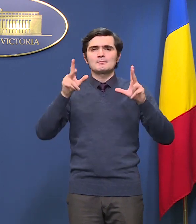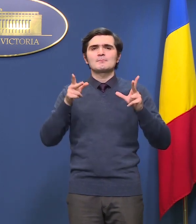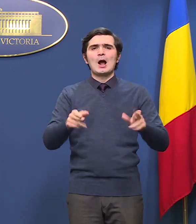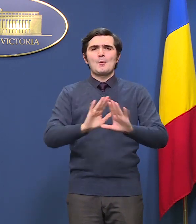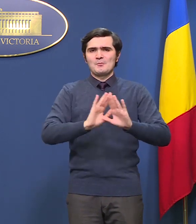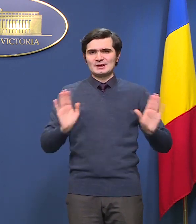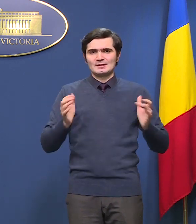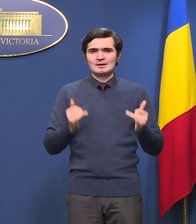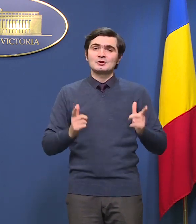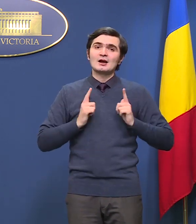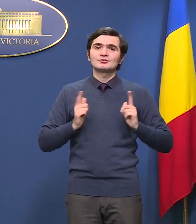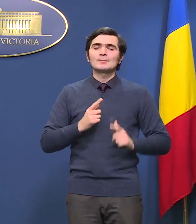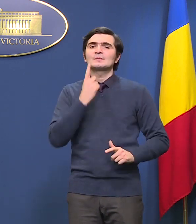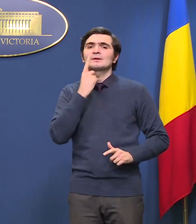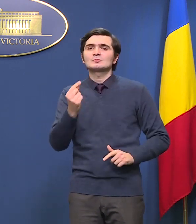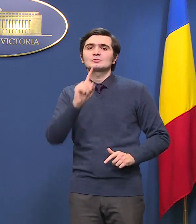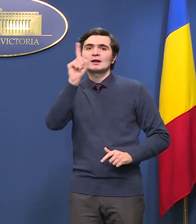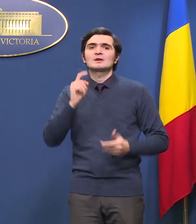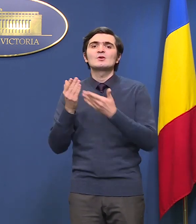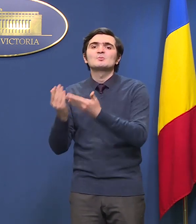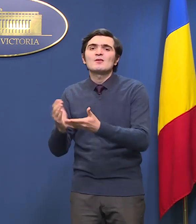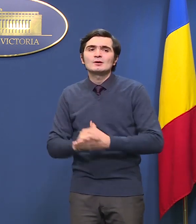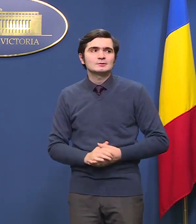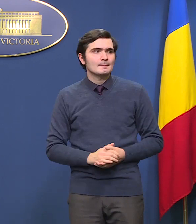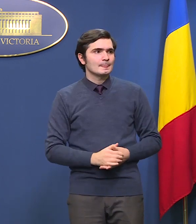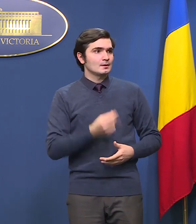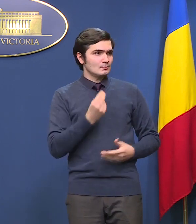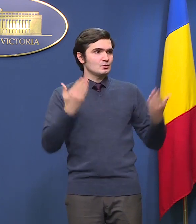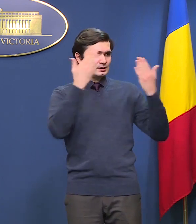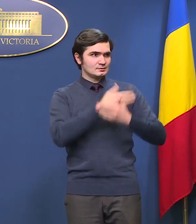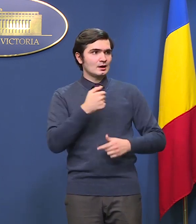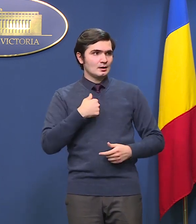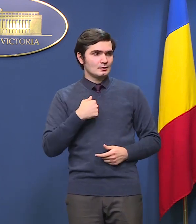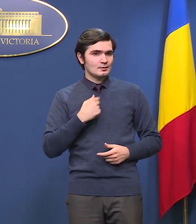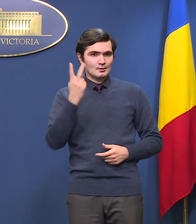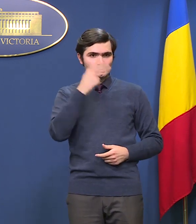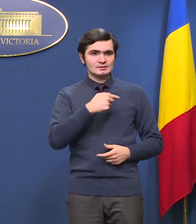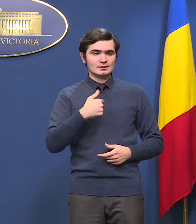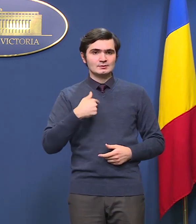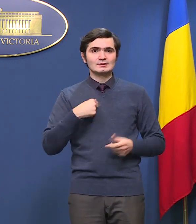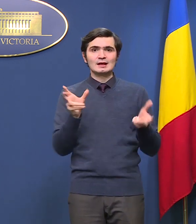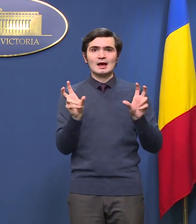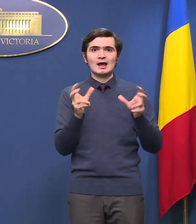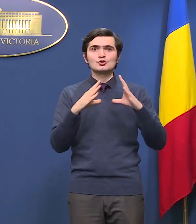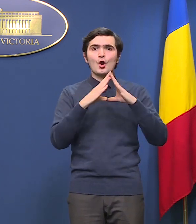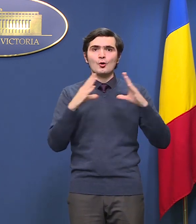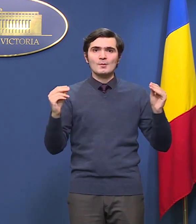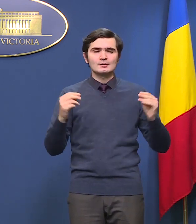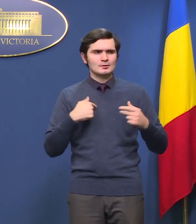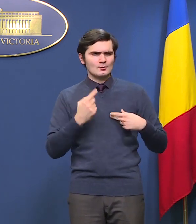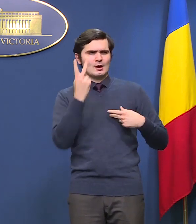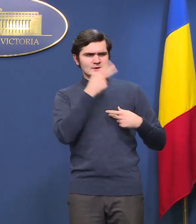stau la dispoziție cu răspunsuri la întrebări. Bună seara! Înțeleg de la dumneavoastră, Petruța Obrejan de la Radio România Actualități, înțeleg de